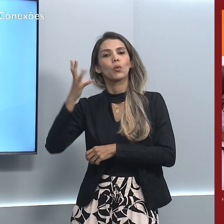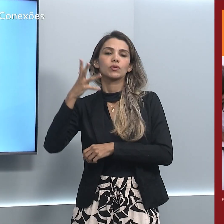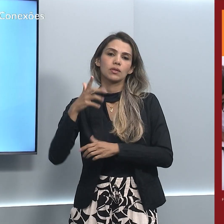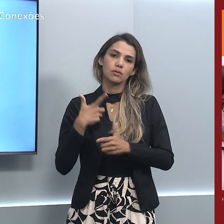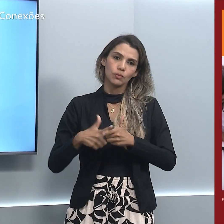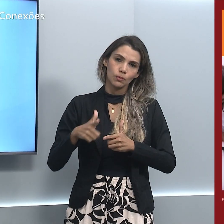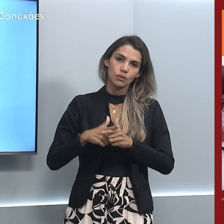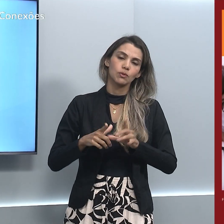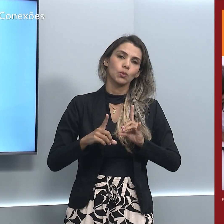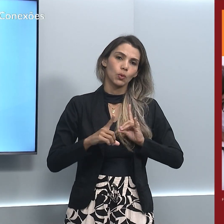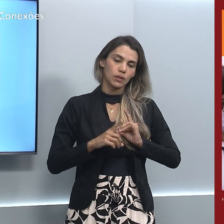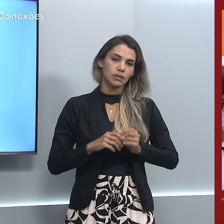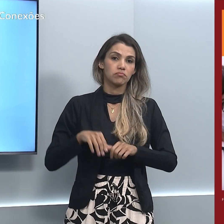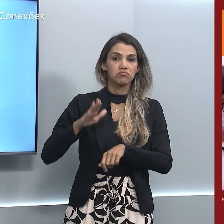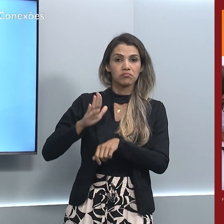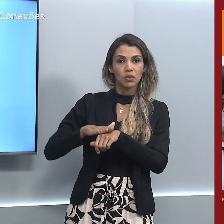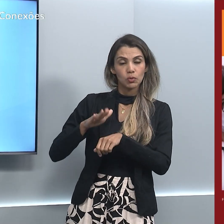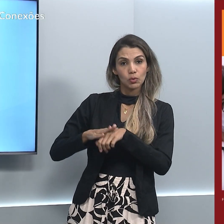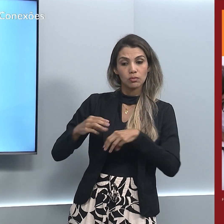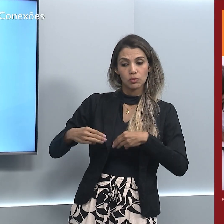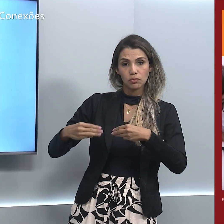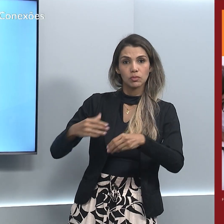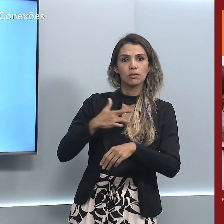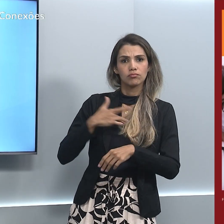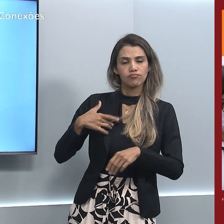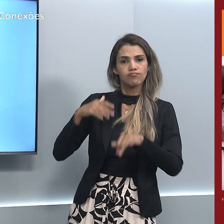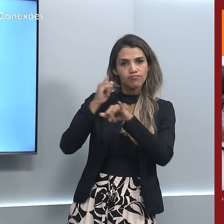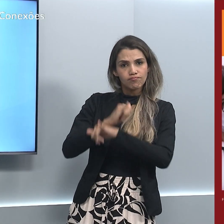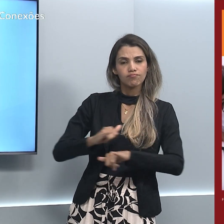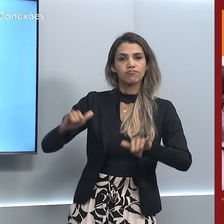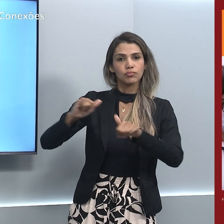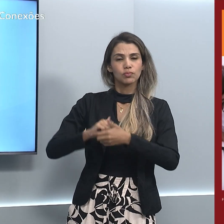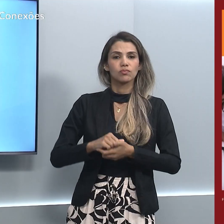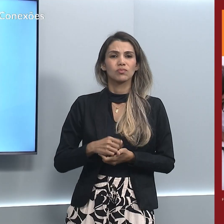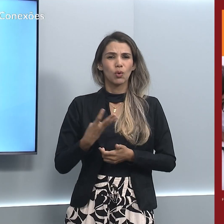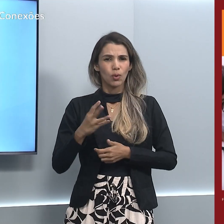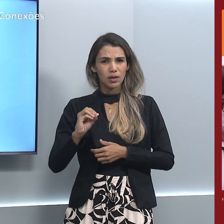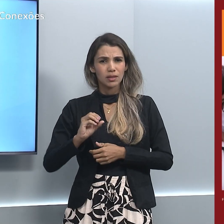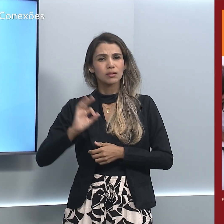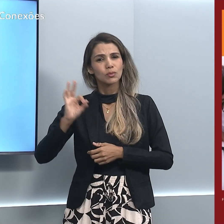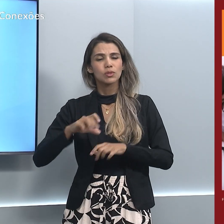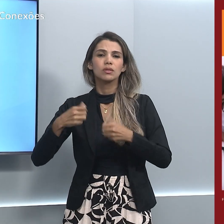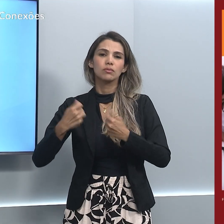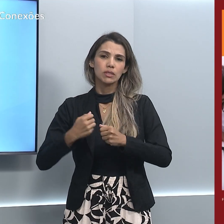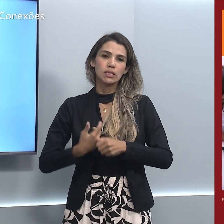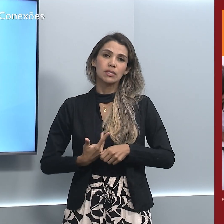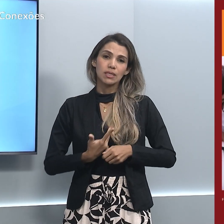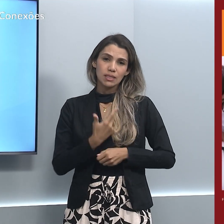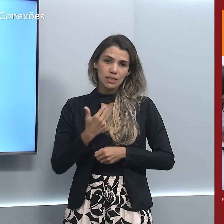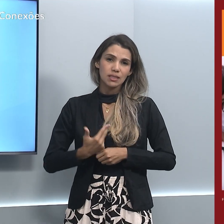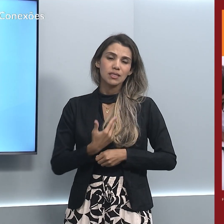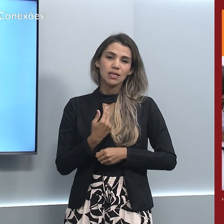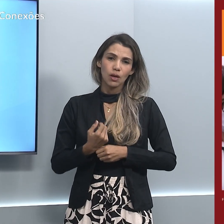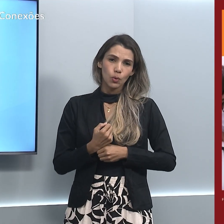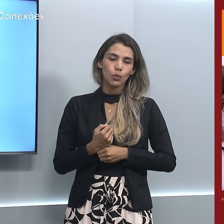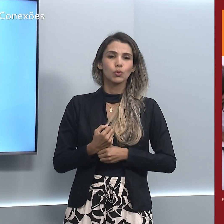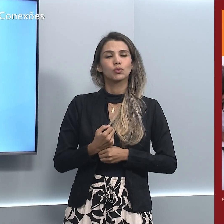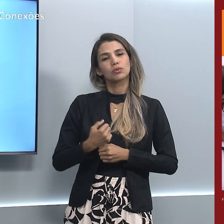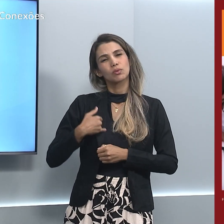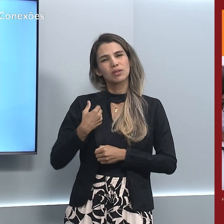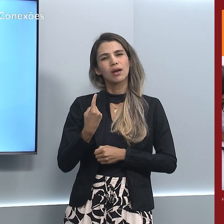Saúde. E, em média, 40% deles precisam passar por cirurgia ainda no primeiro ano de